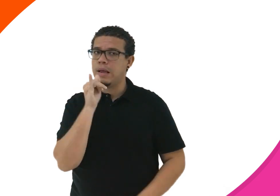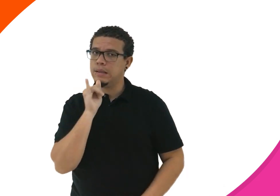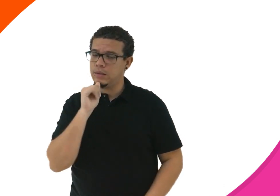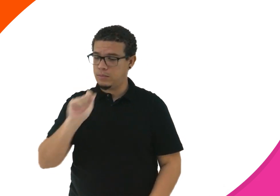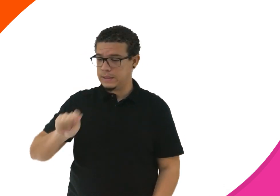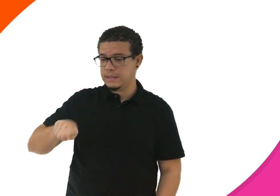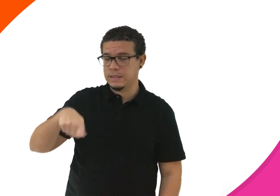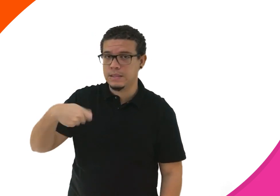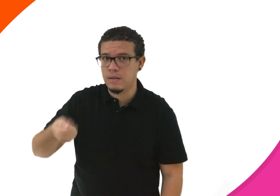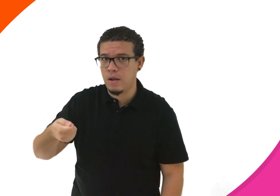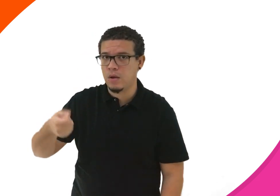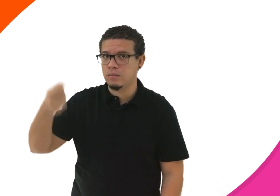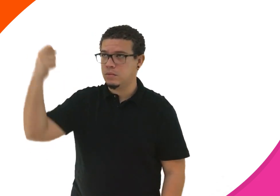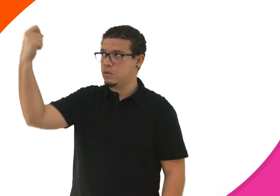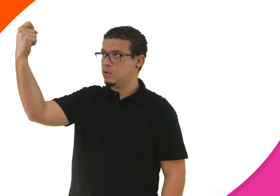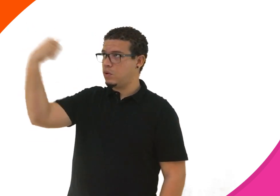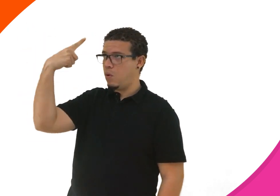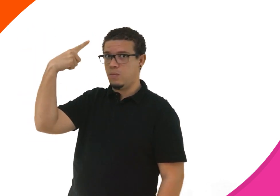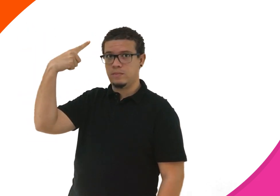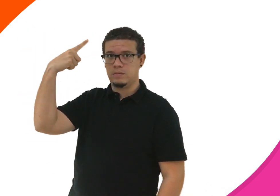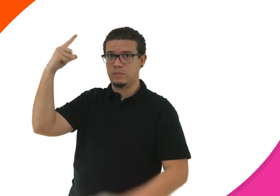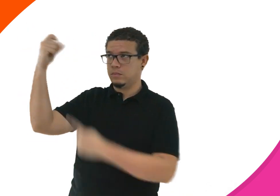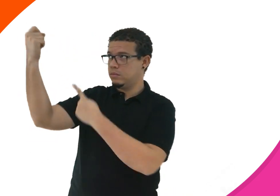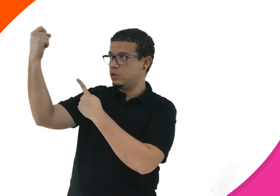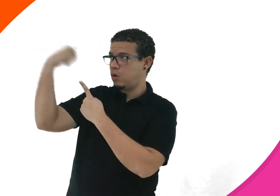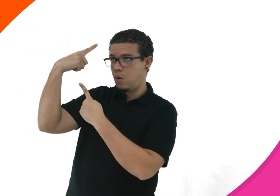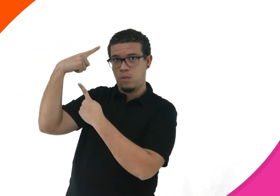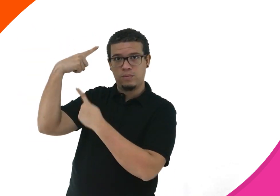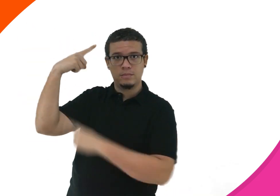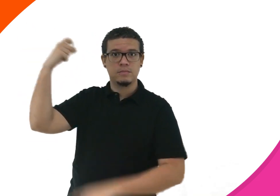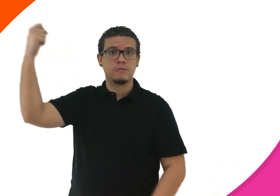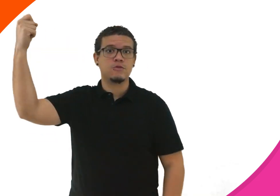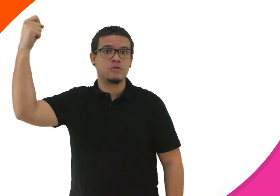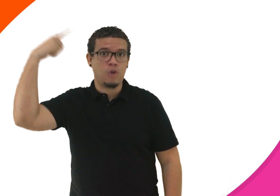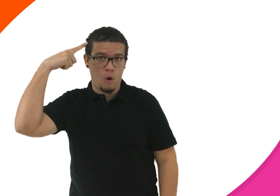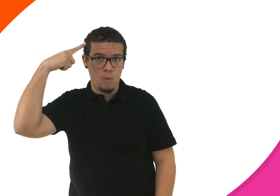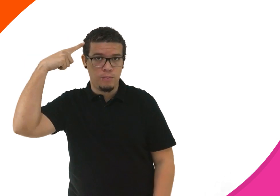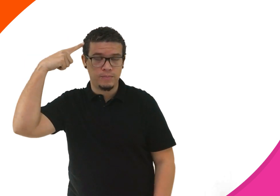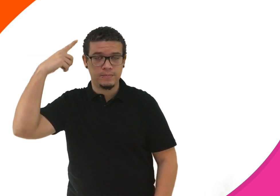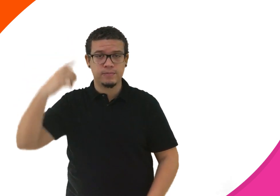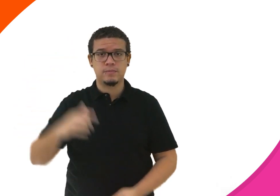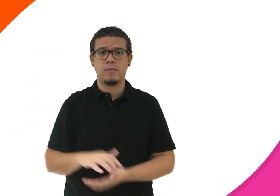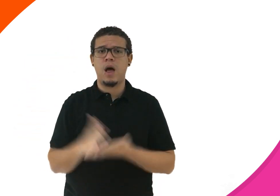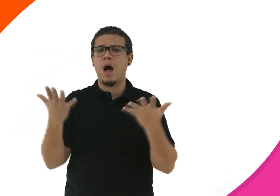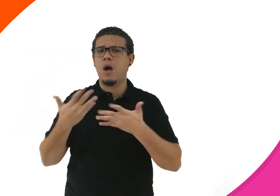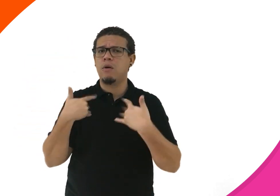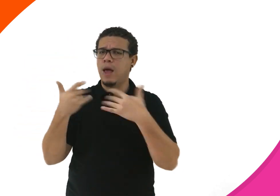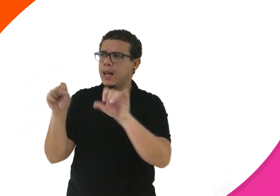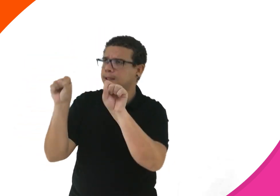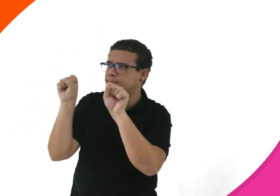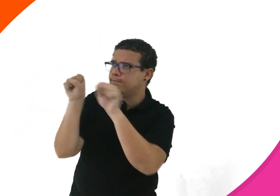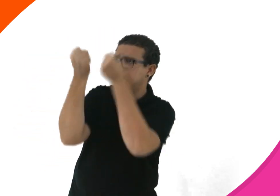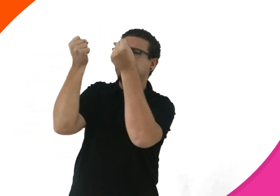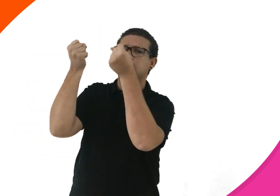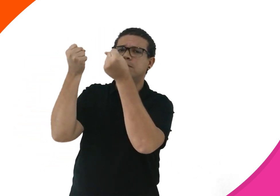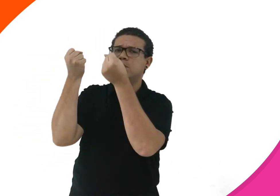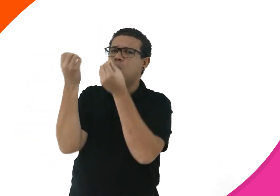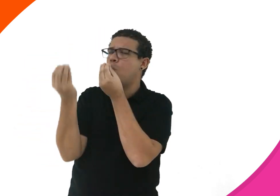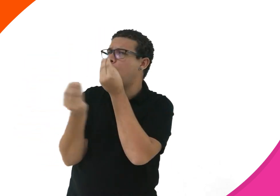Agora, como faremos isso na língua de sinais? Então, produziremos o sinal sol. Esse é o sinal